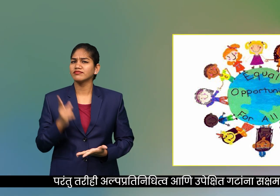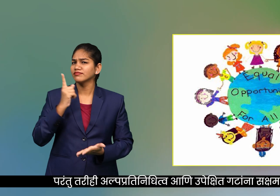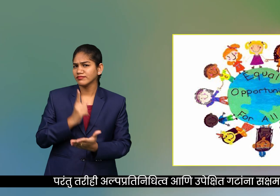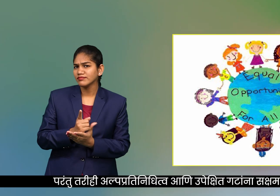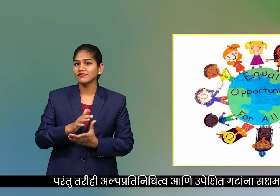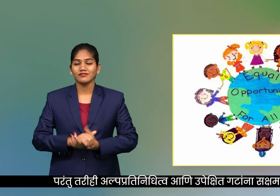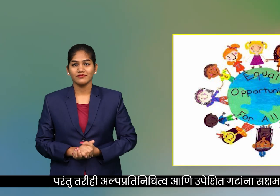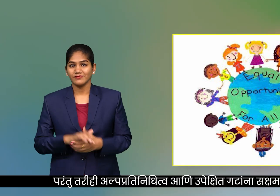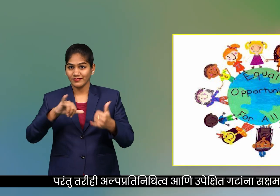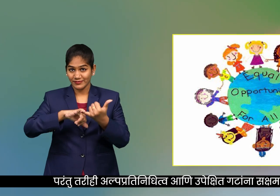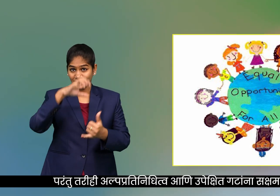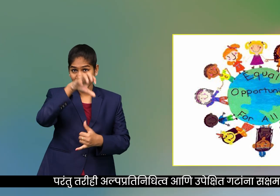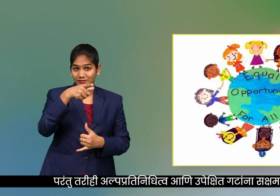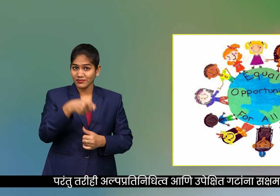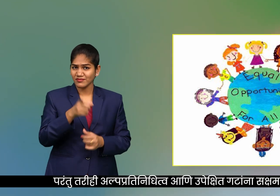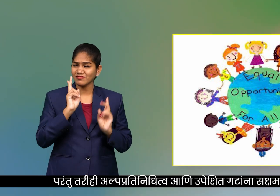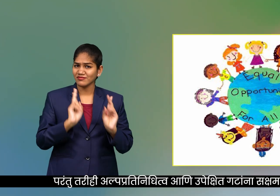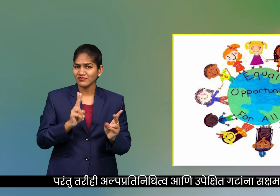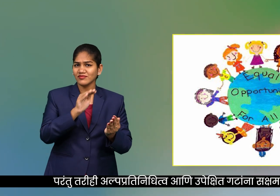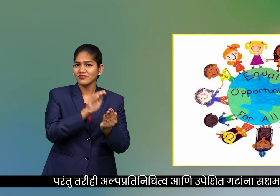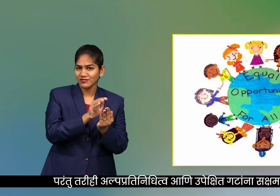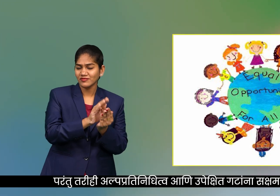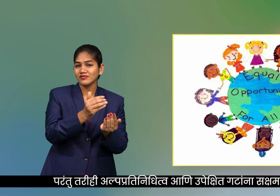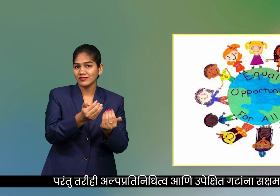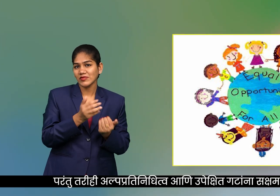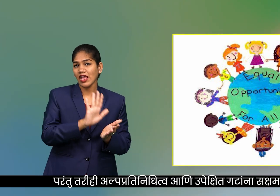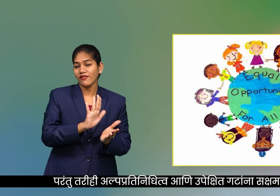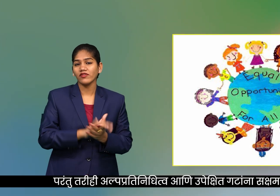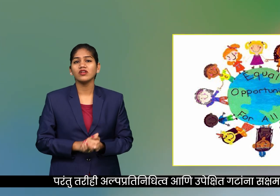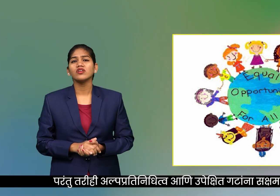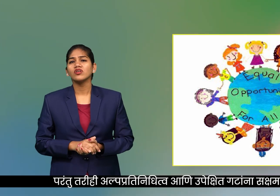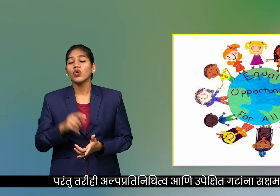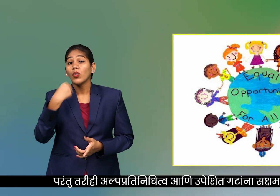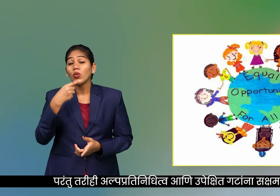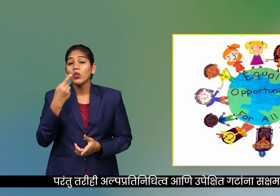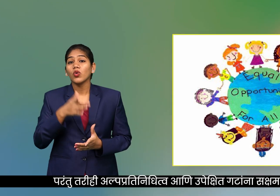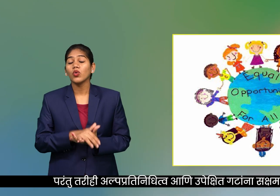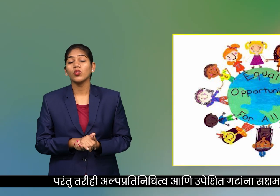परंतु तरीही अल्पप्रतिनिधित्व आणि उपेक्षित गटांना सक्षम करण्यासाठी